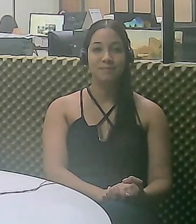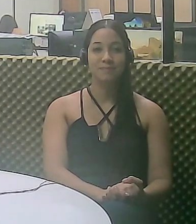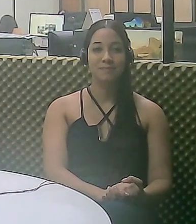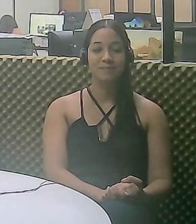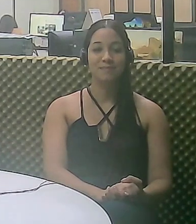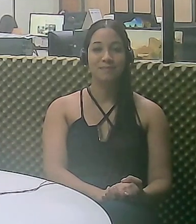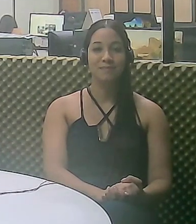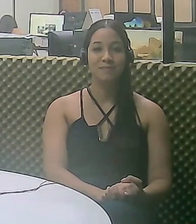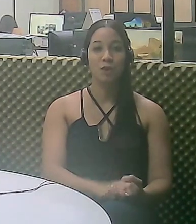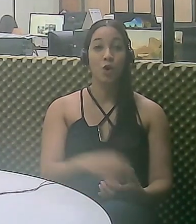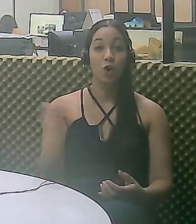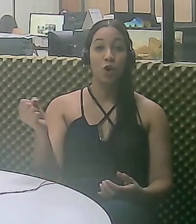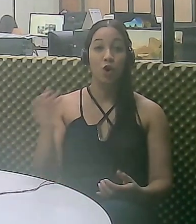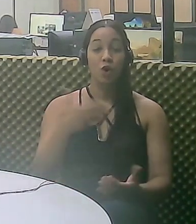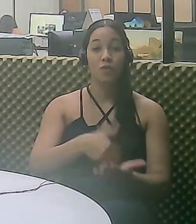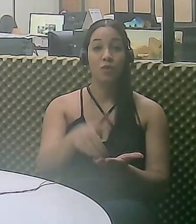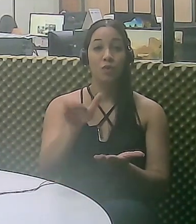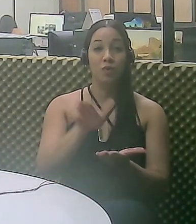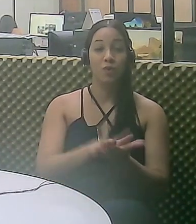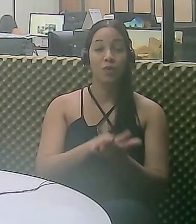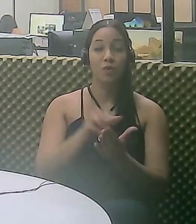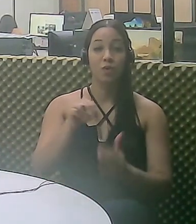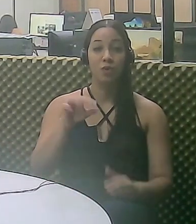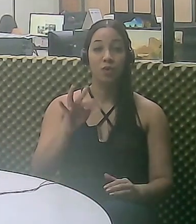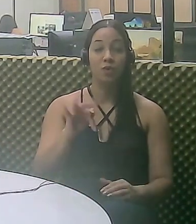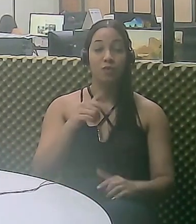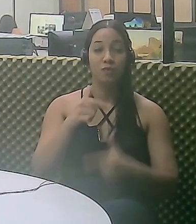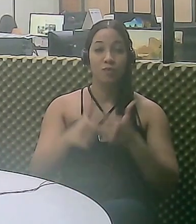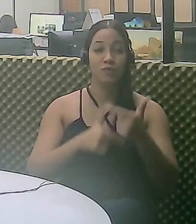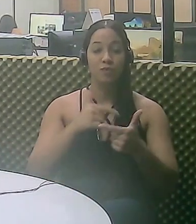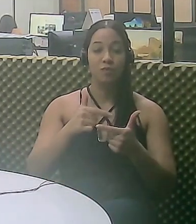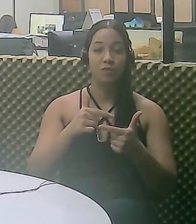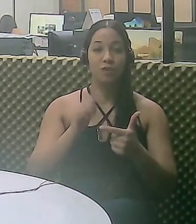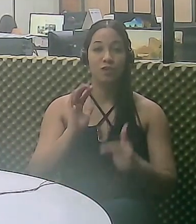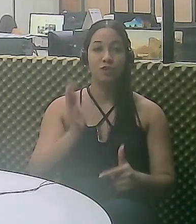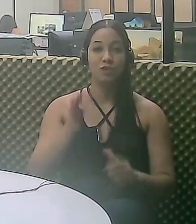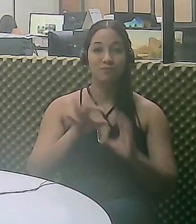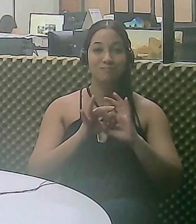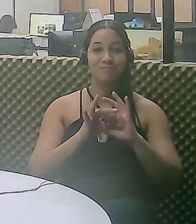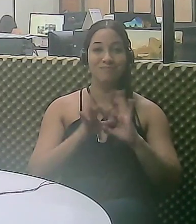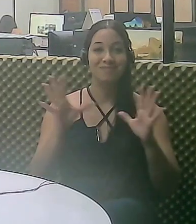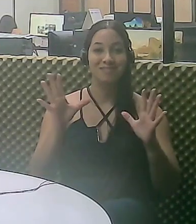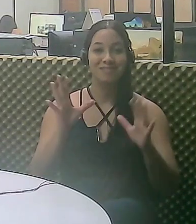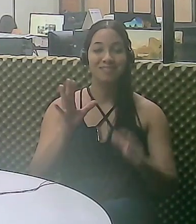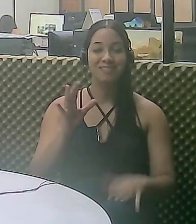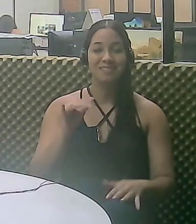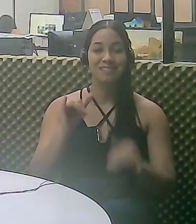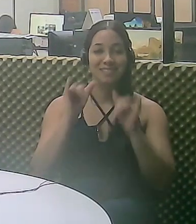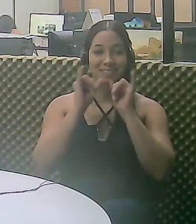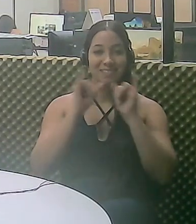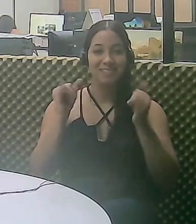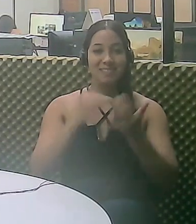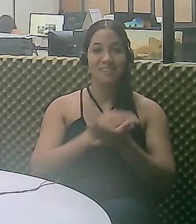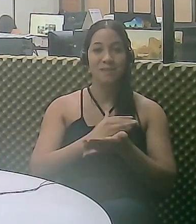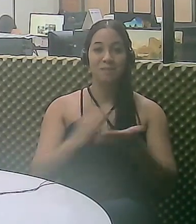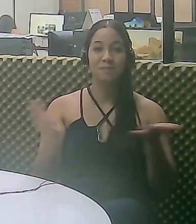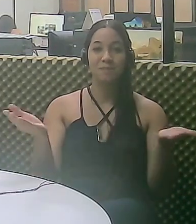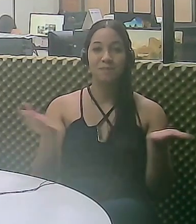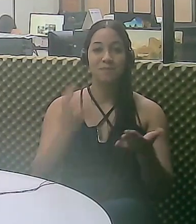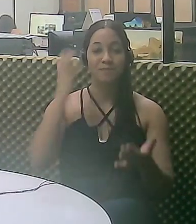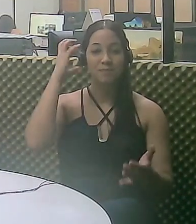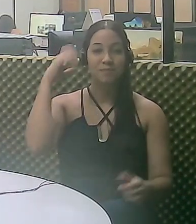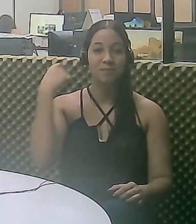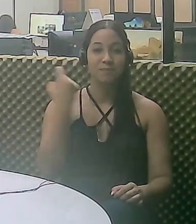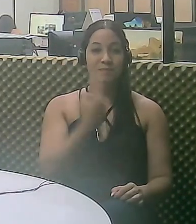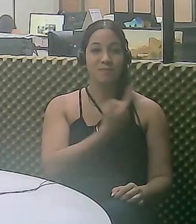E ainda, nova nota fiscal de serviços eletrônica da Prefeitura já está em vigor. Essas e outras notícias a partir de agora